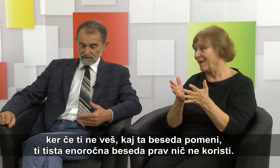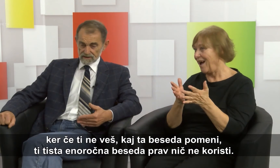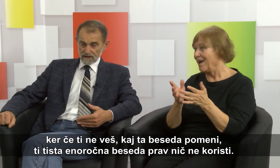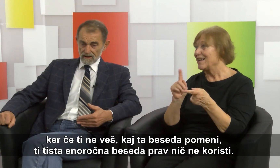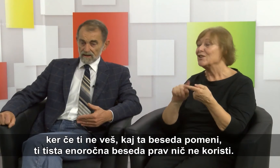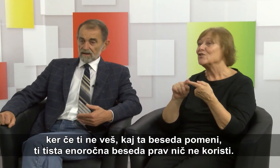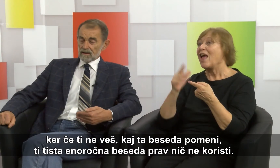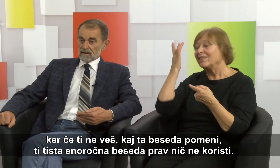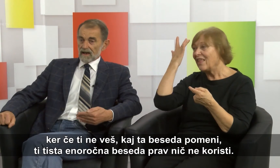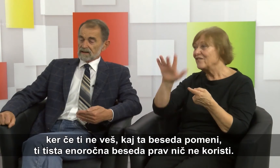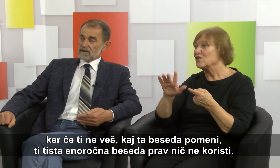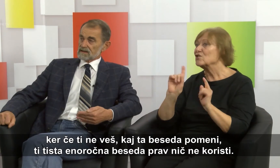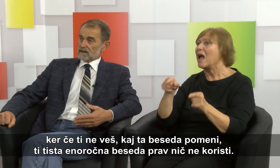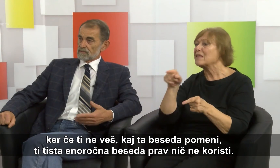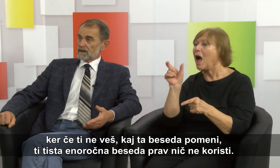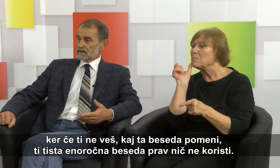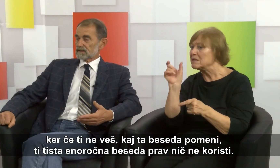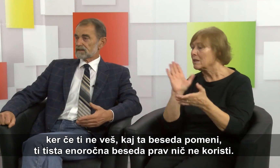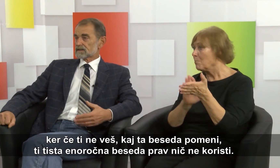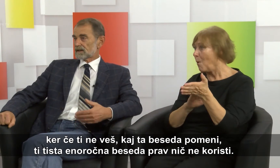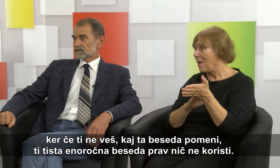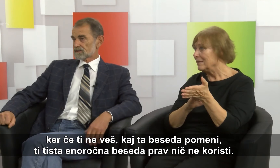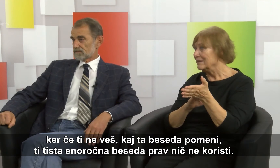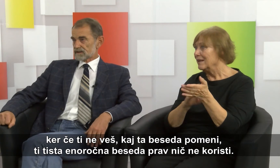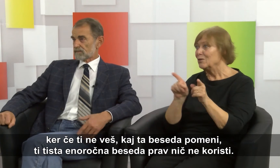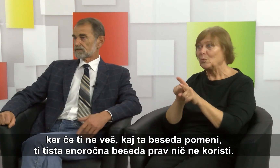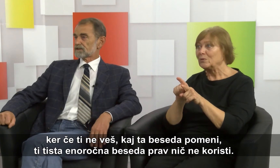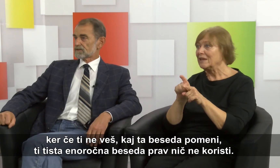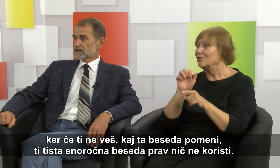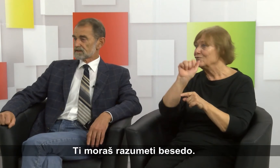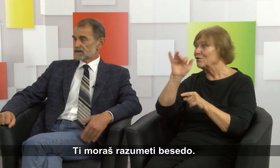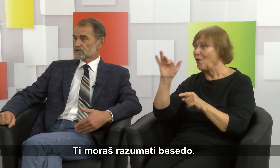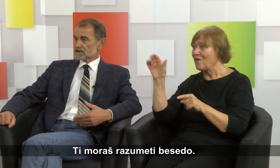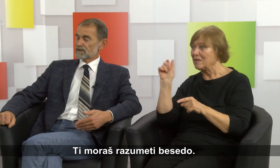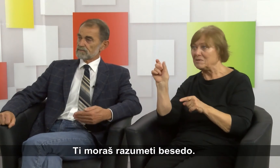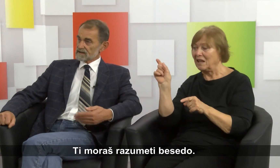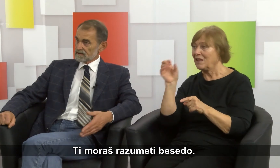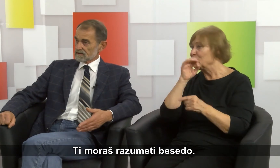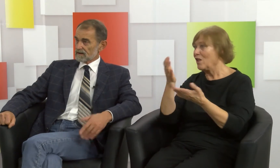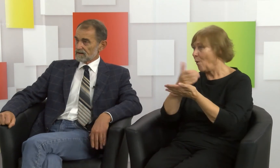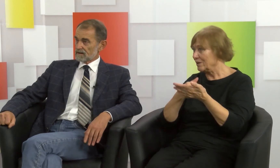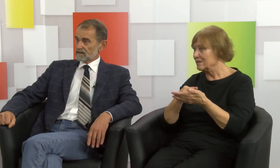veš, kaj ta beseda pomeni, ti tista enoročna beseda prav nič ne koristi. Ti moraš razumeti besedo, ne.